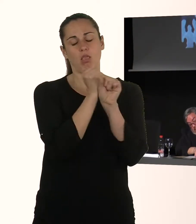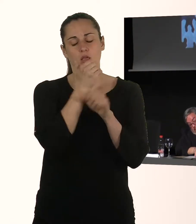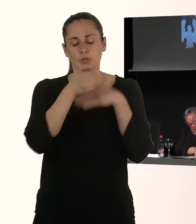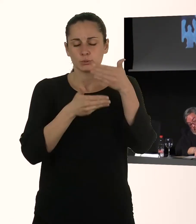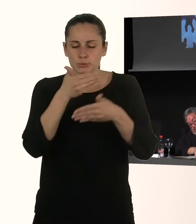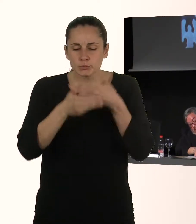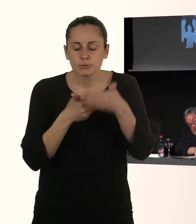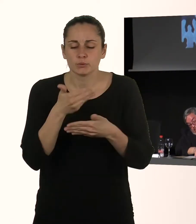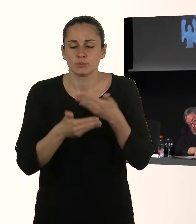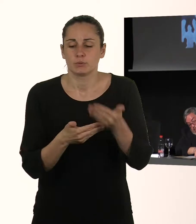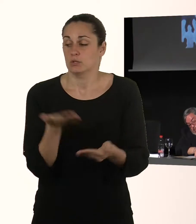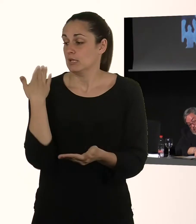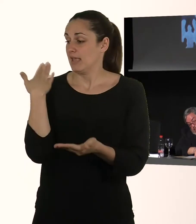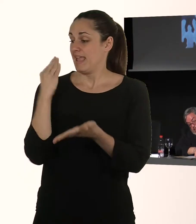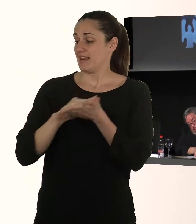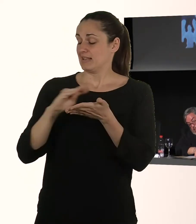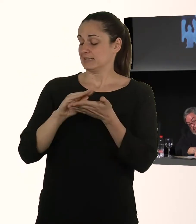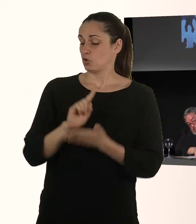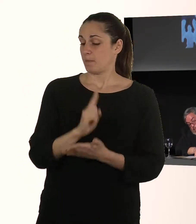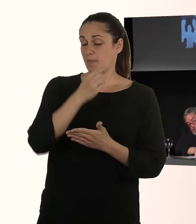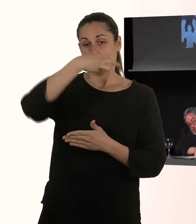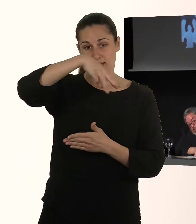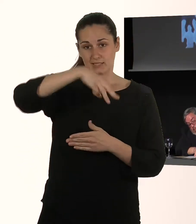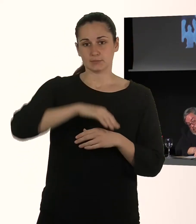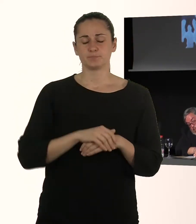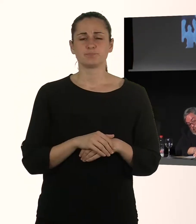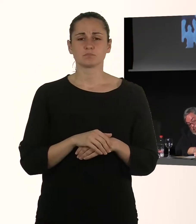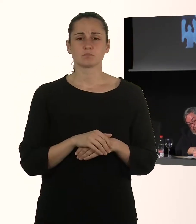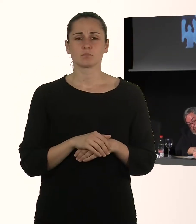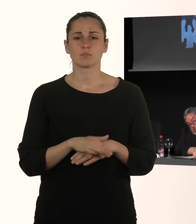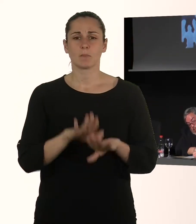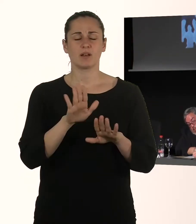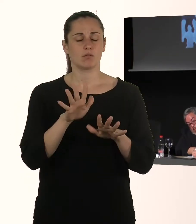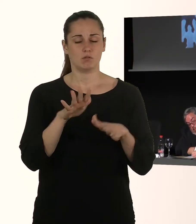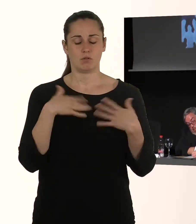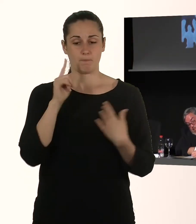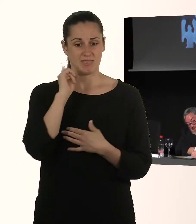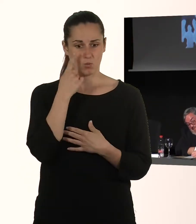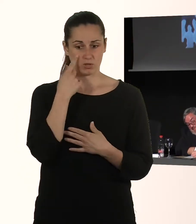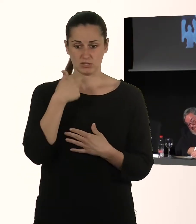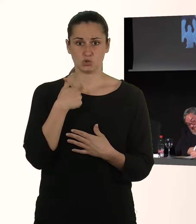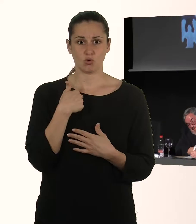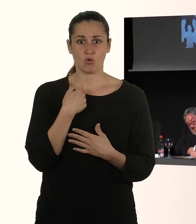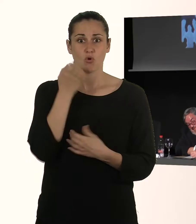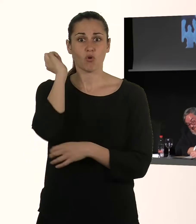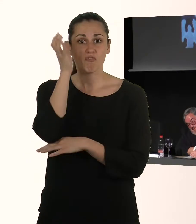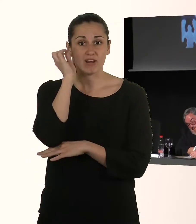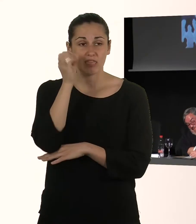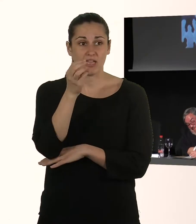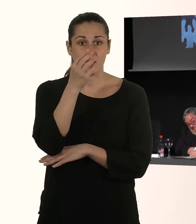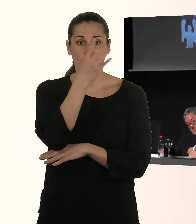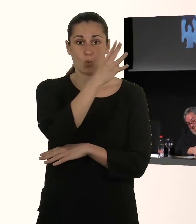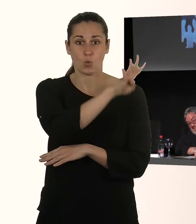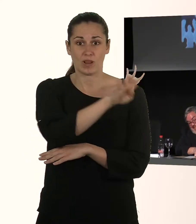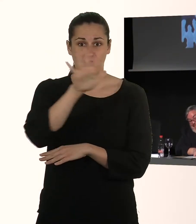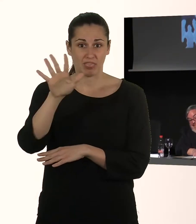aquel primer escrito mío sobre Márquez. Lo que pasa es que de pronto descubrí que solo tenía 45 minutos para hacer la conferencia y me estoy extendiendo